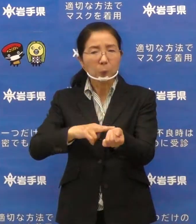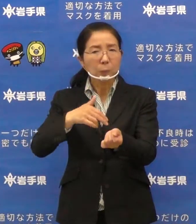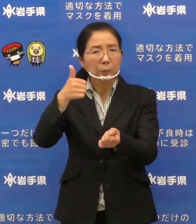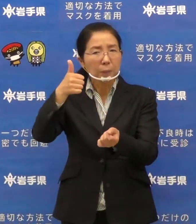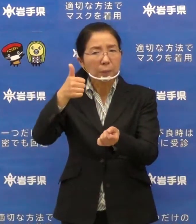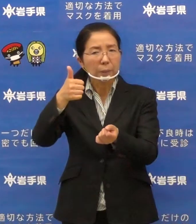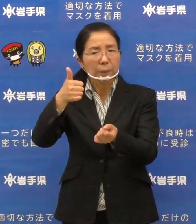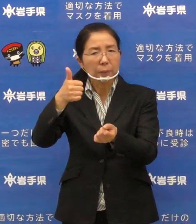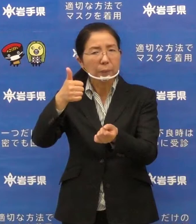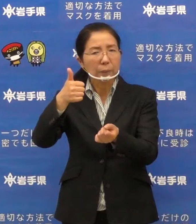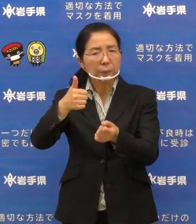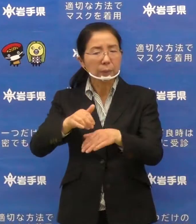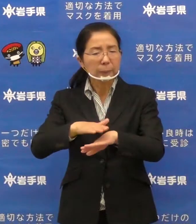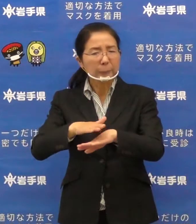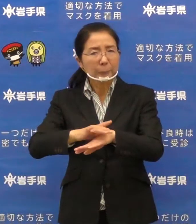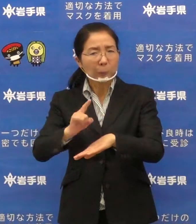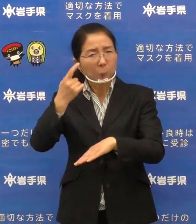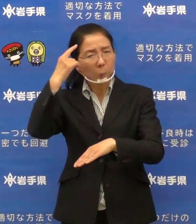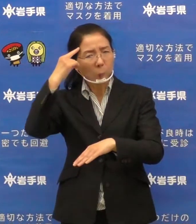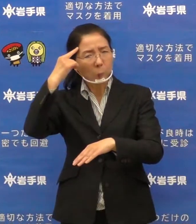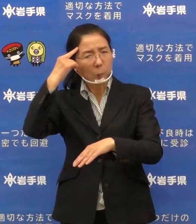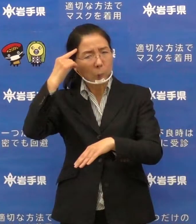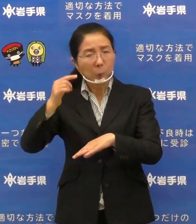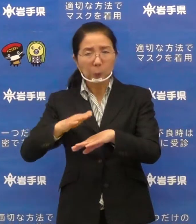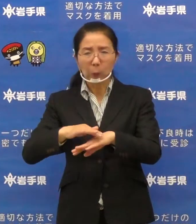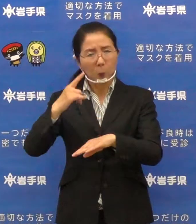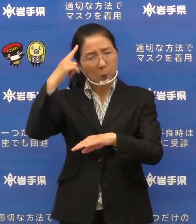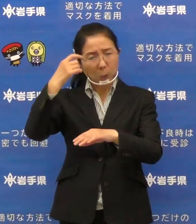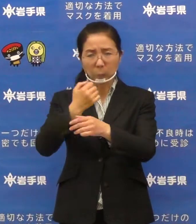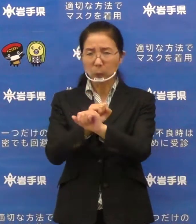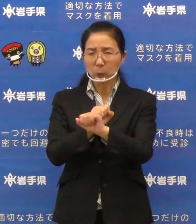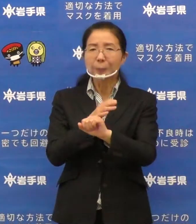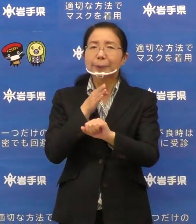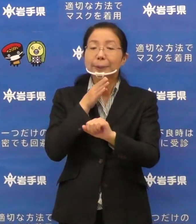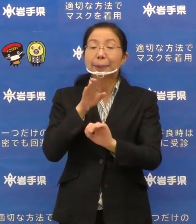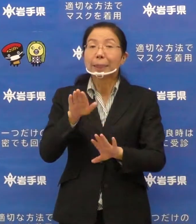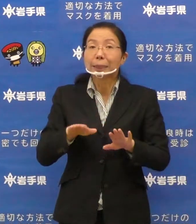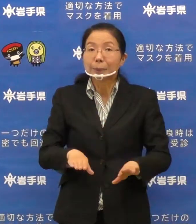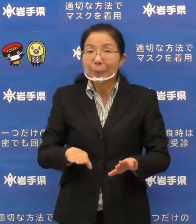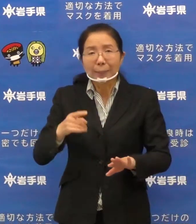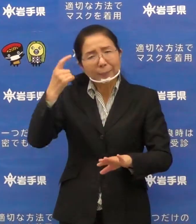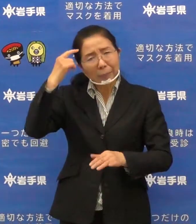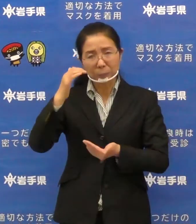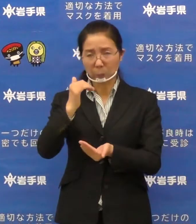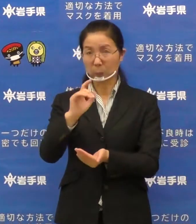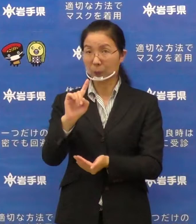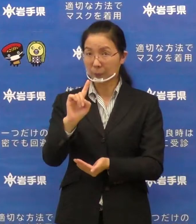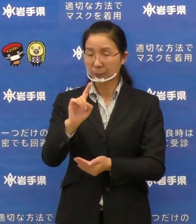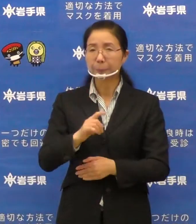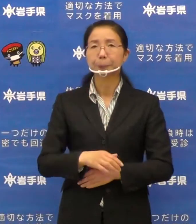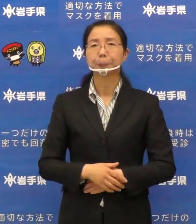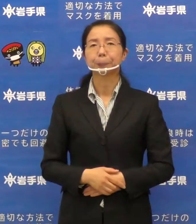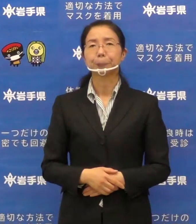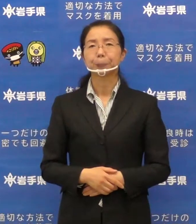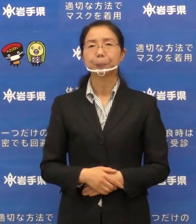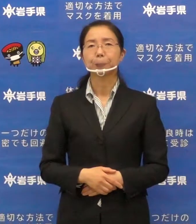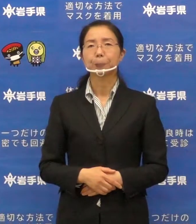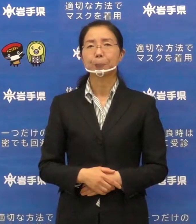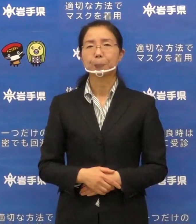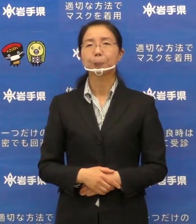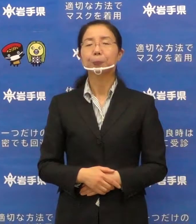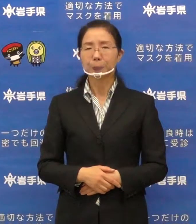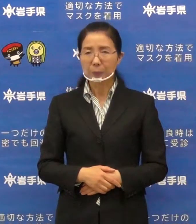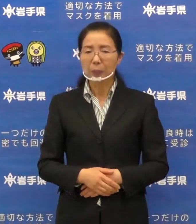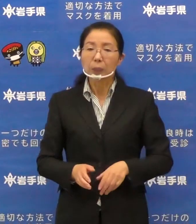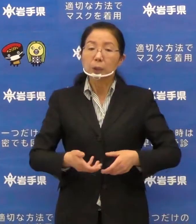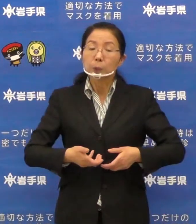向こうの方に出したりとか、そういうお考えって現時点で何か考えていらっしゃることはありますでしょうか。 この出産後